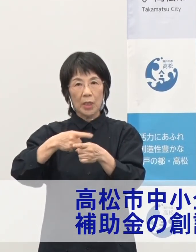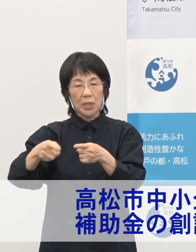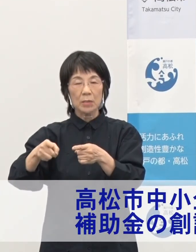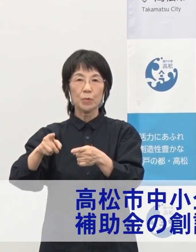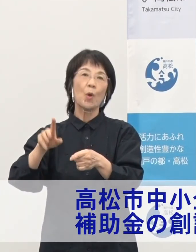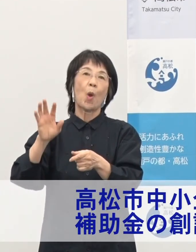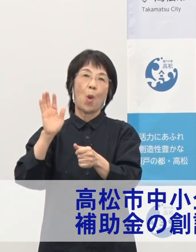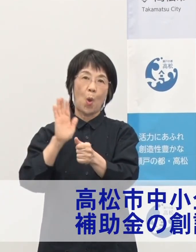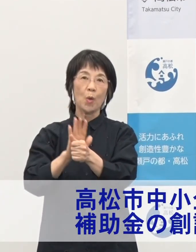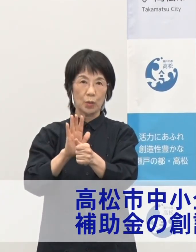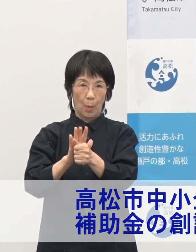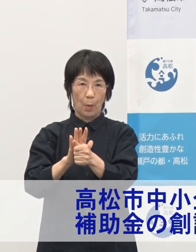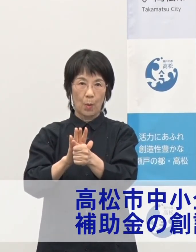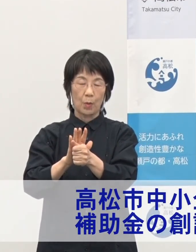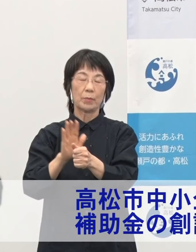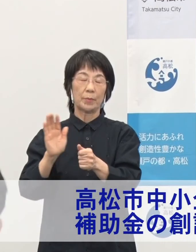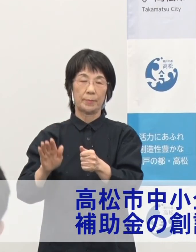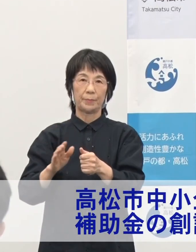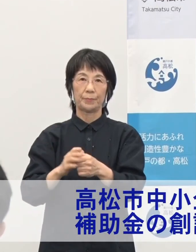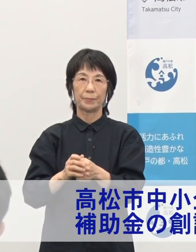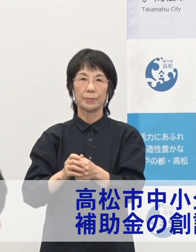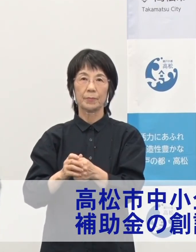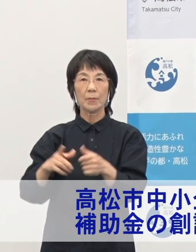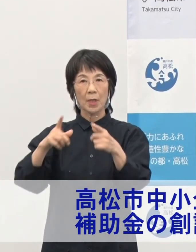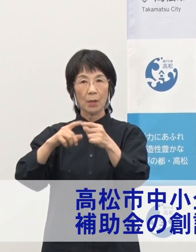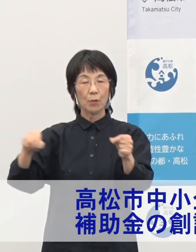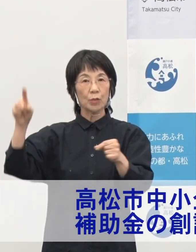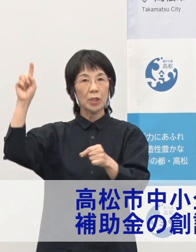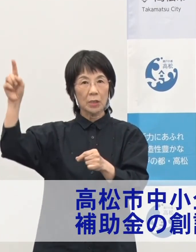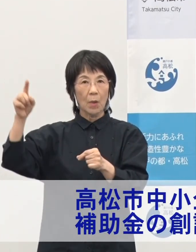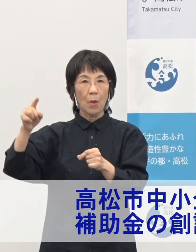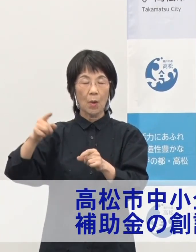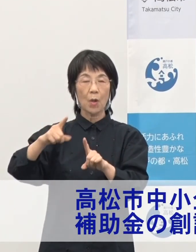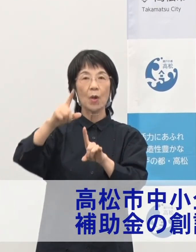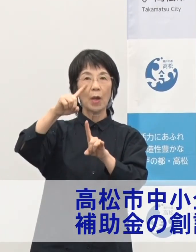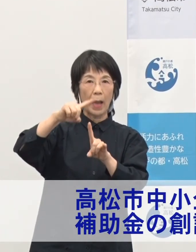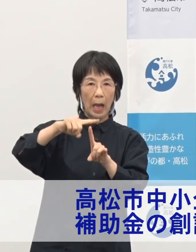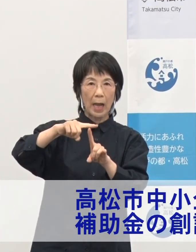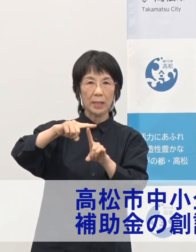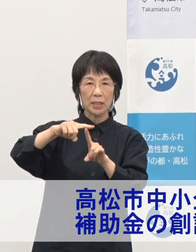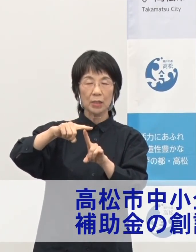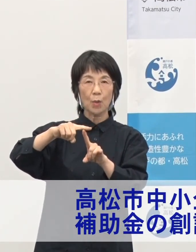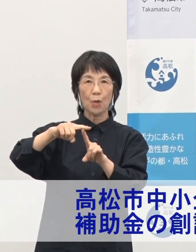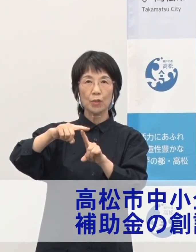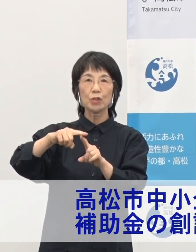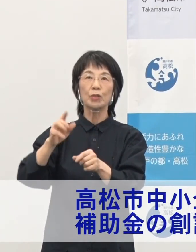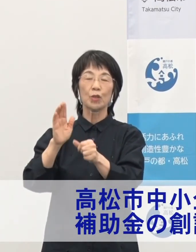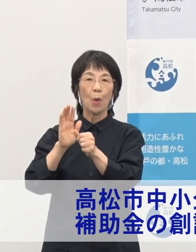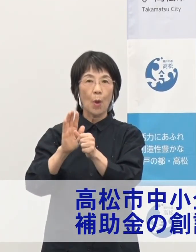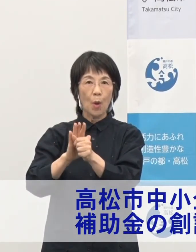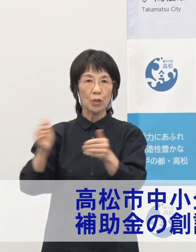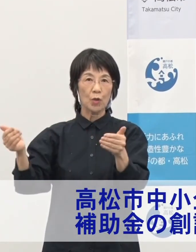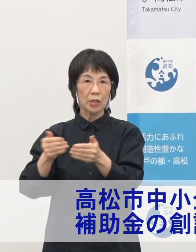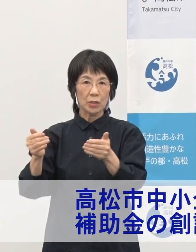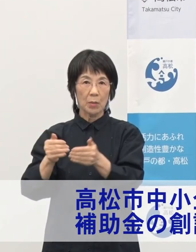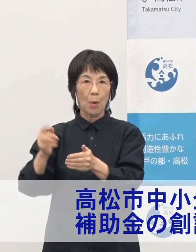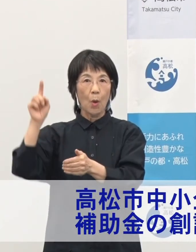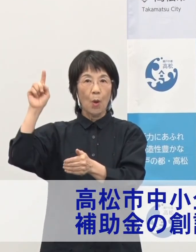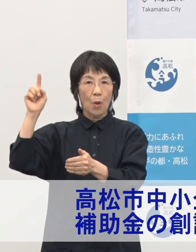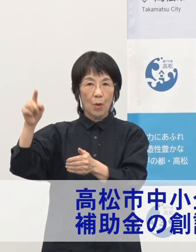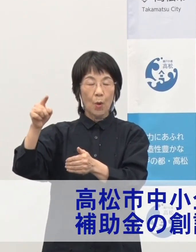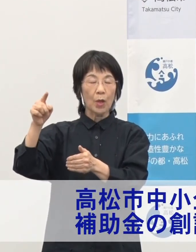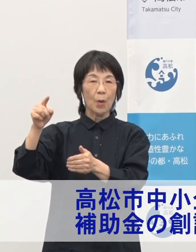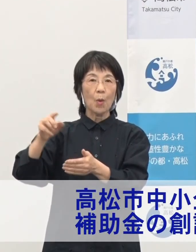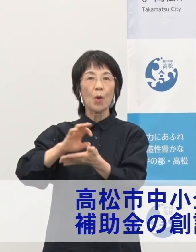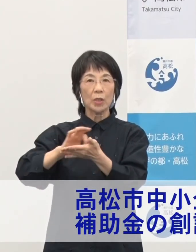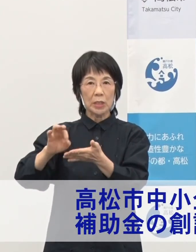するものでございます国の it 導入補助事業ございますけれどもこのスキームを活用しながら国の